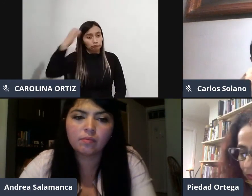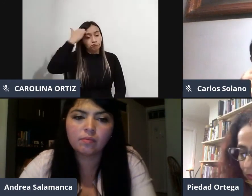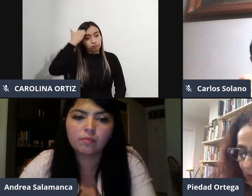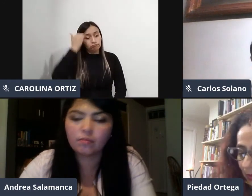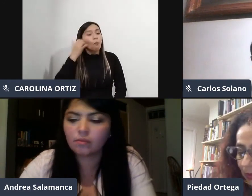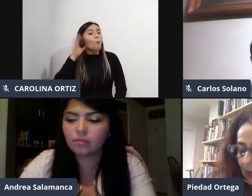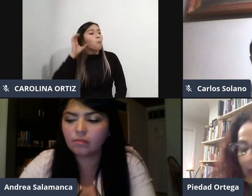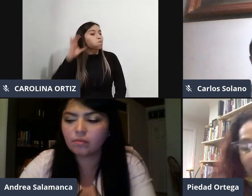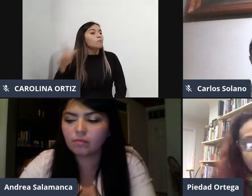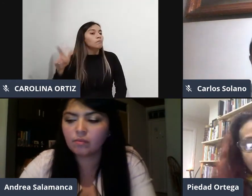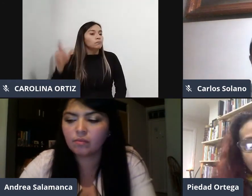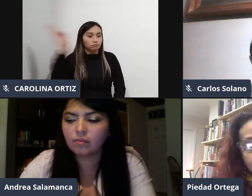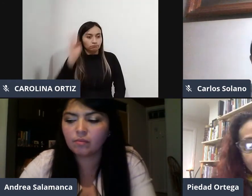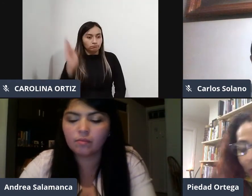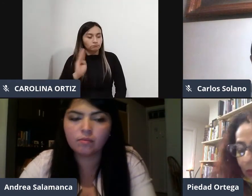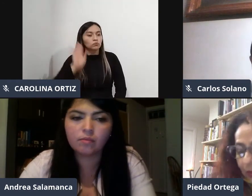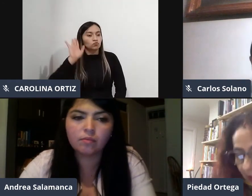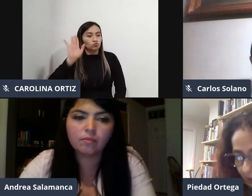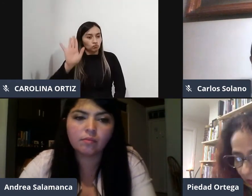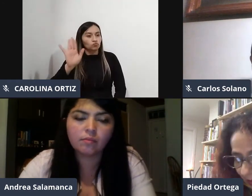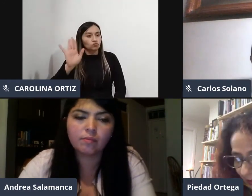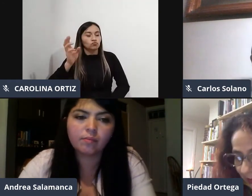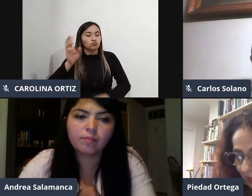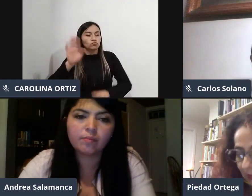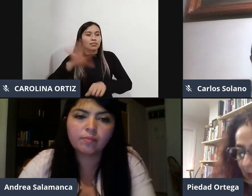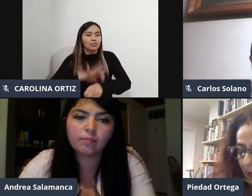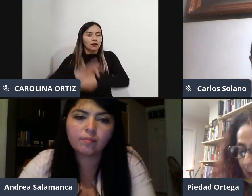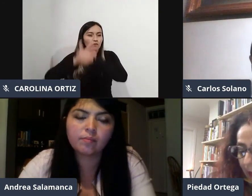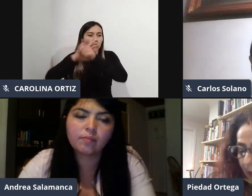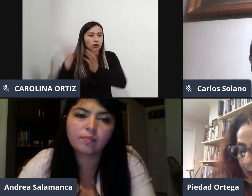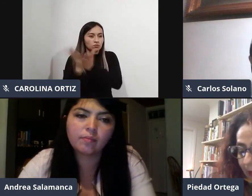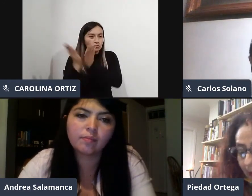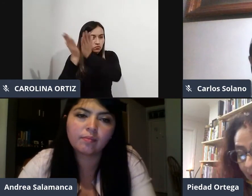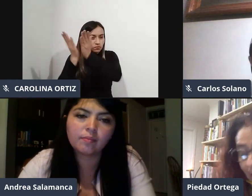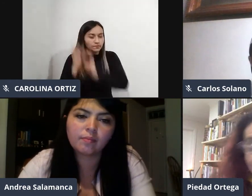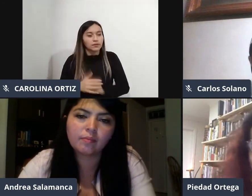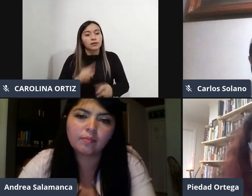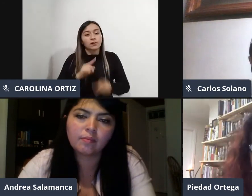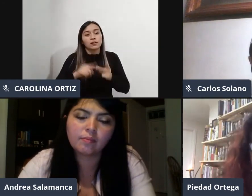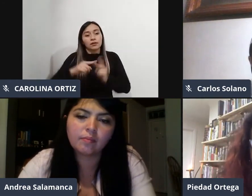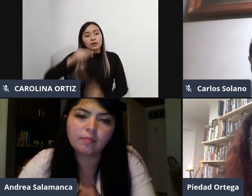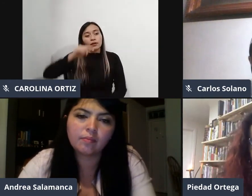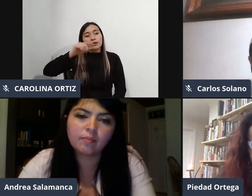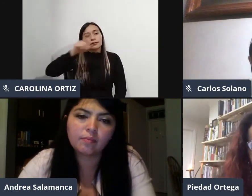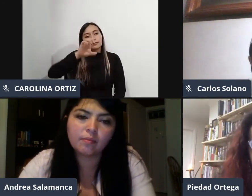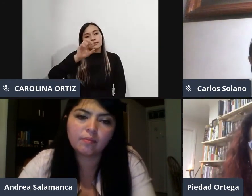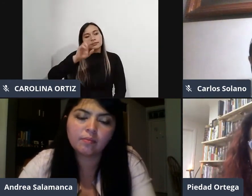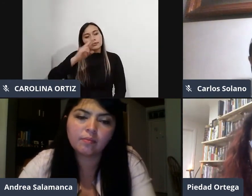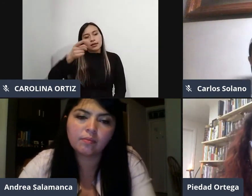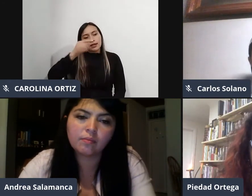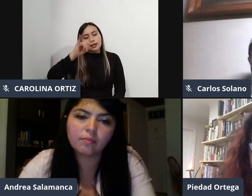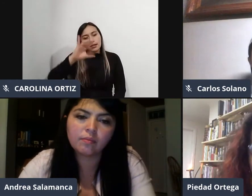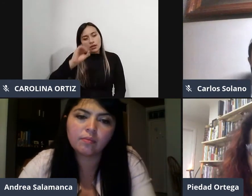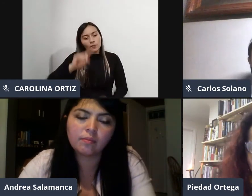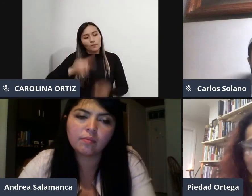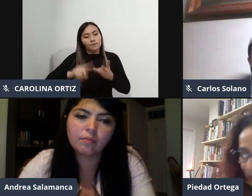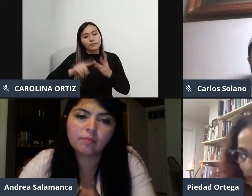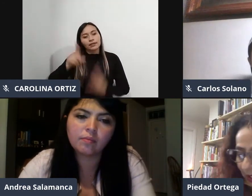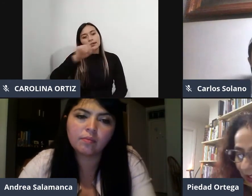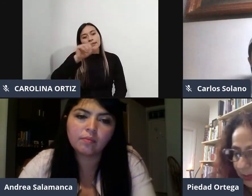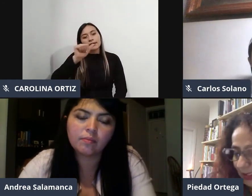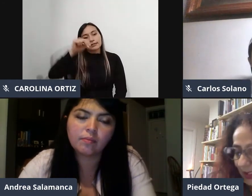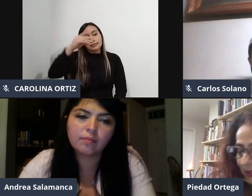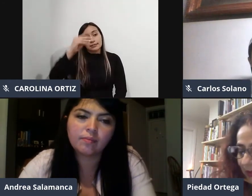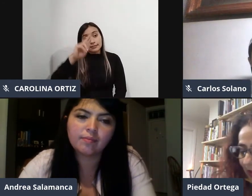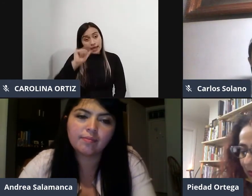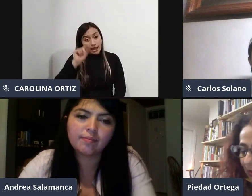de doctorado, el profesor Sergio Lesmes, Sandra Bernal, estudiante de la profesionalización, ya colega